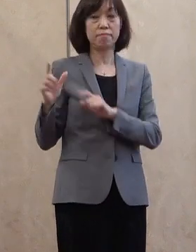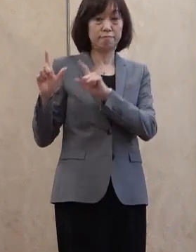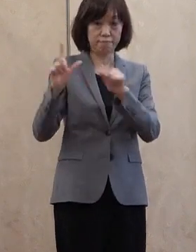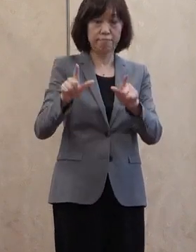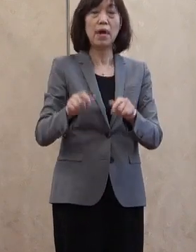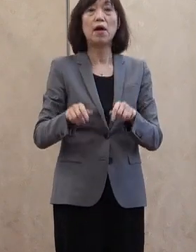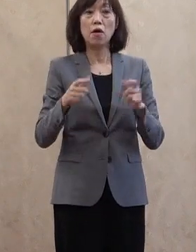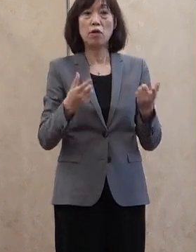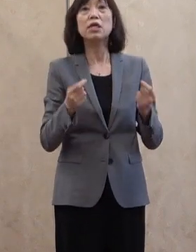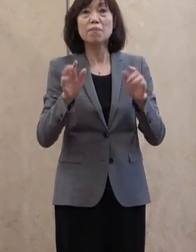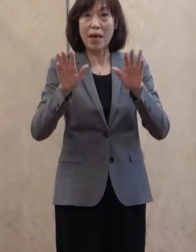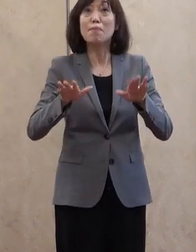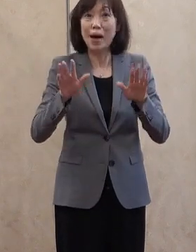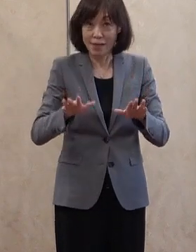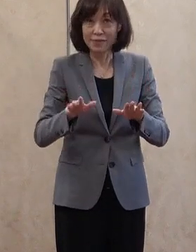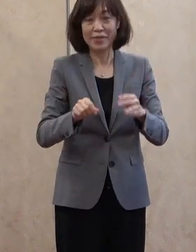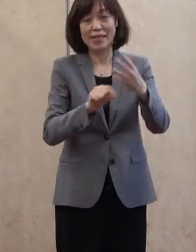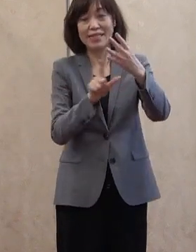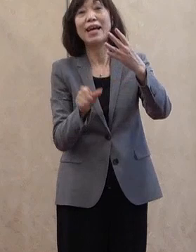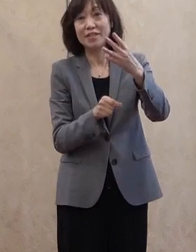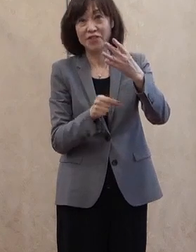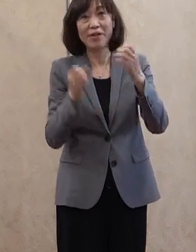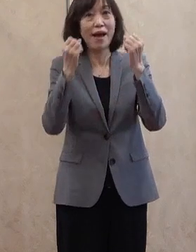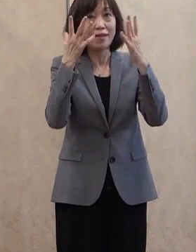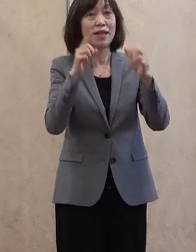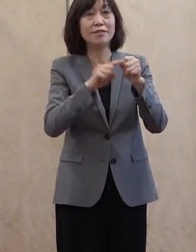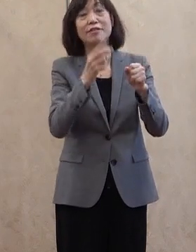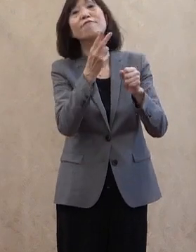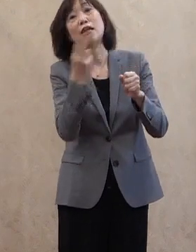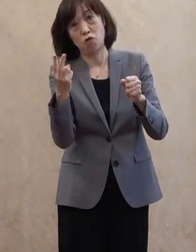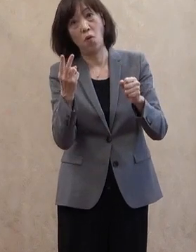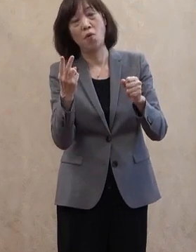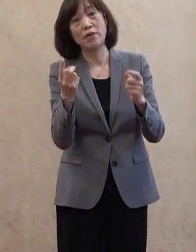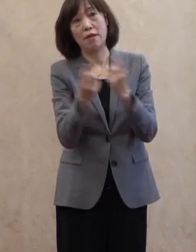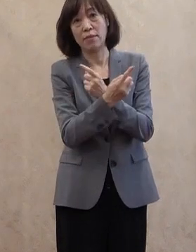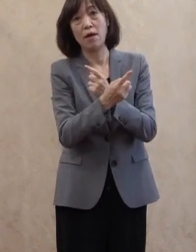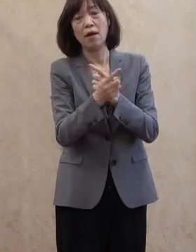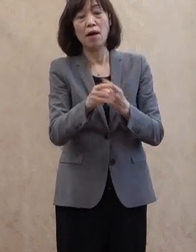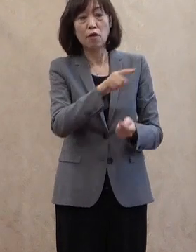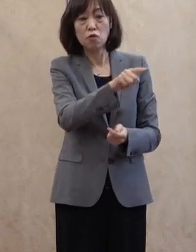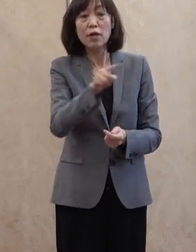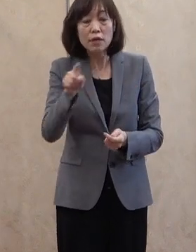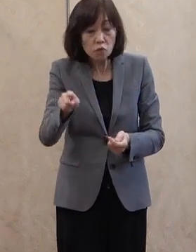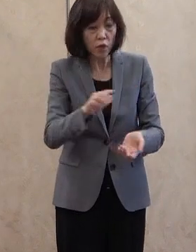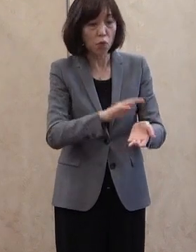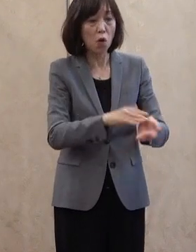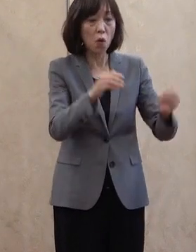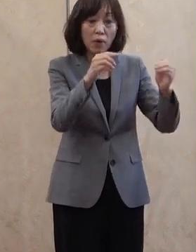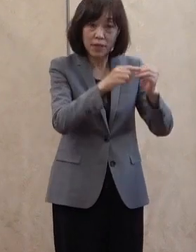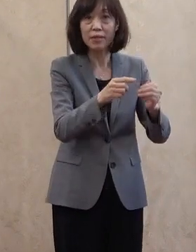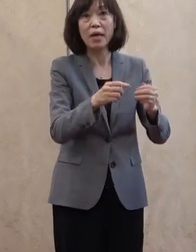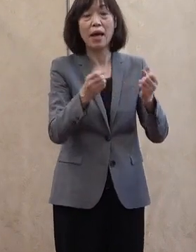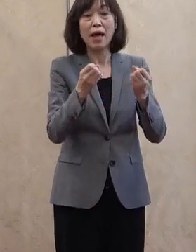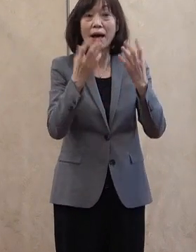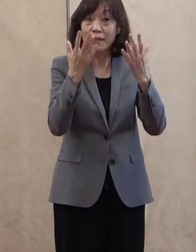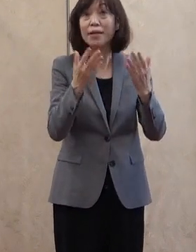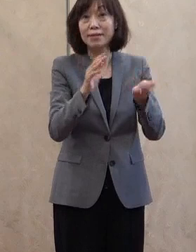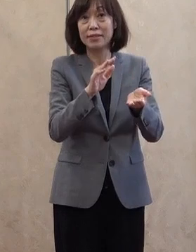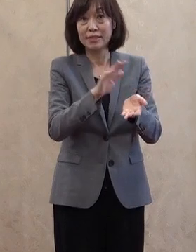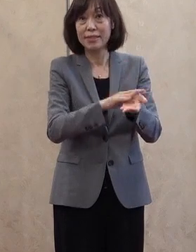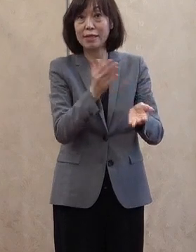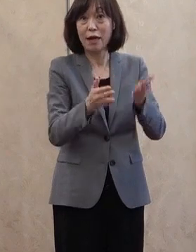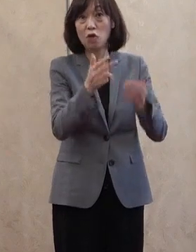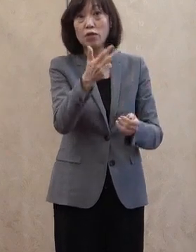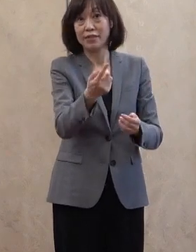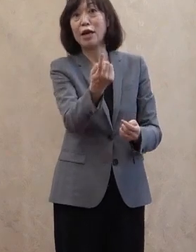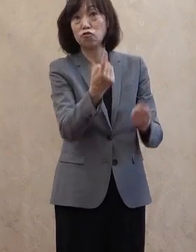今年度替わりの時期でありまして、それぞれの病院においても新しい看護師さんが来られたり、あるいは退職をされたりということ